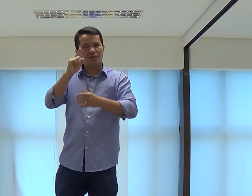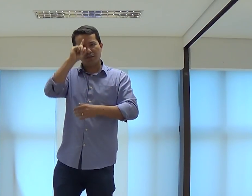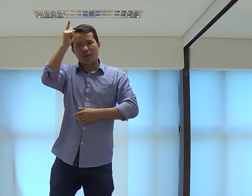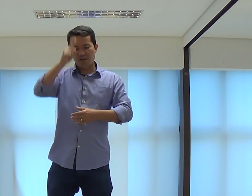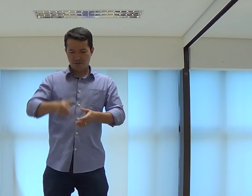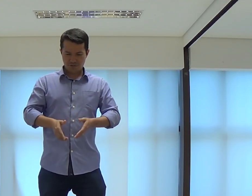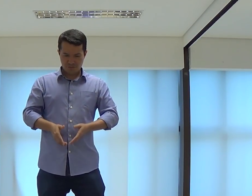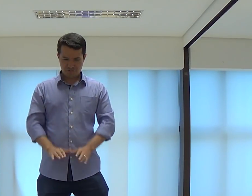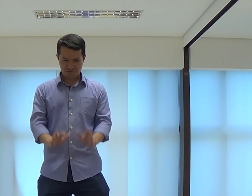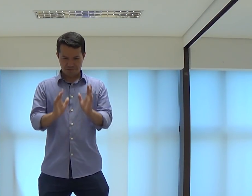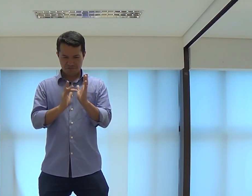Manaus?